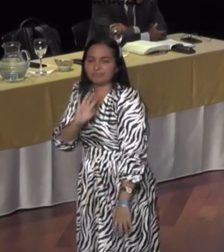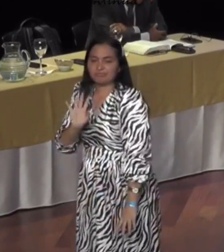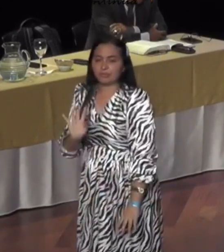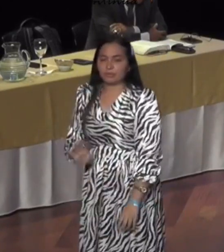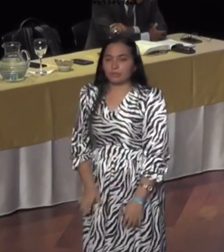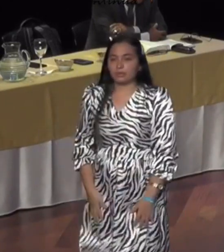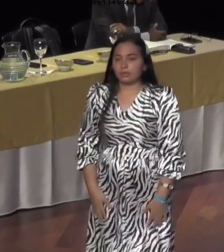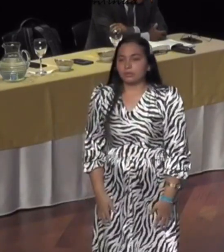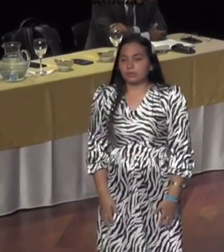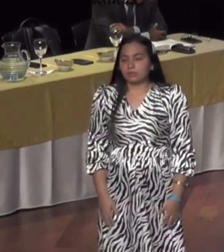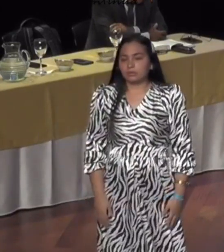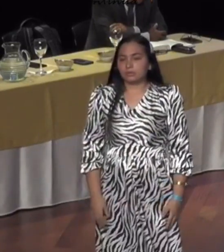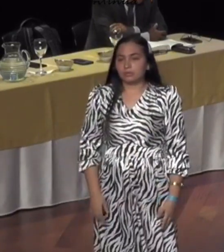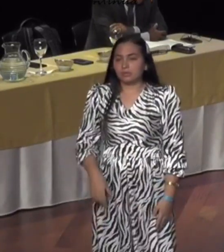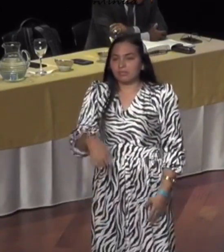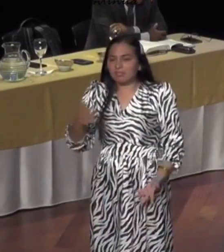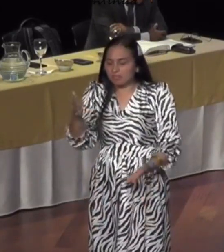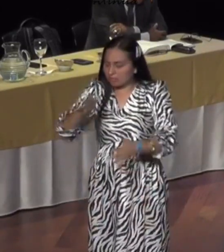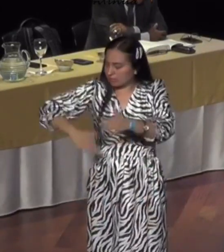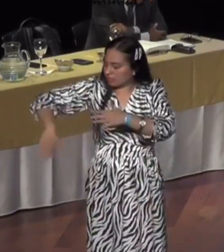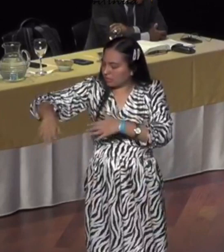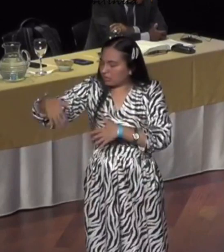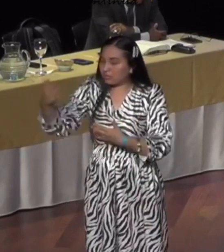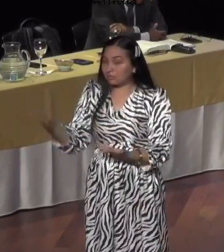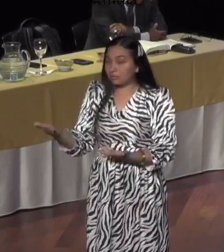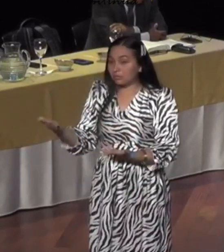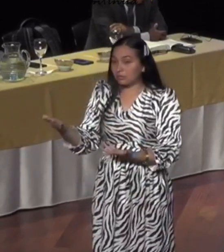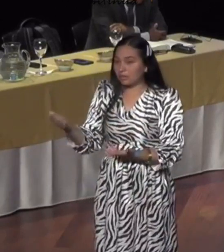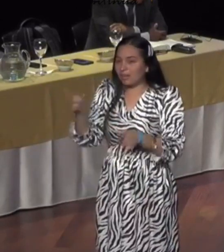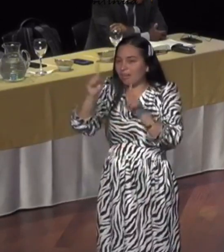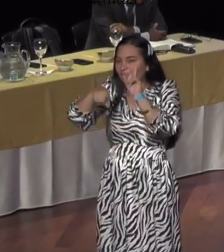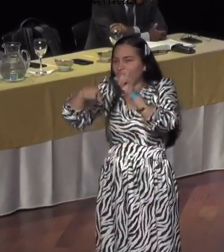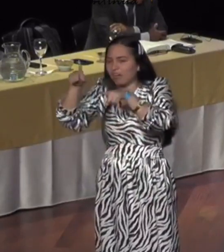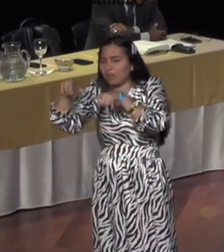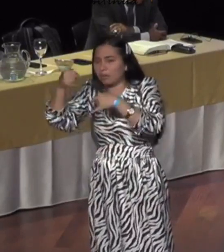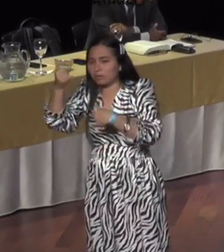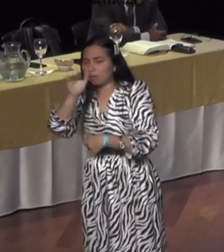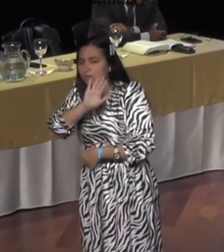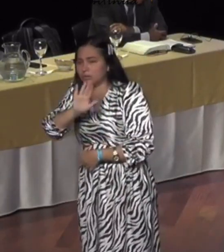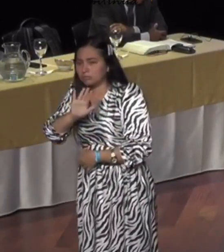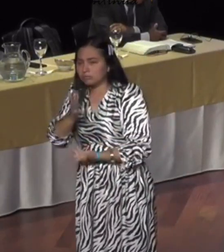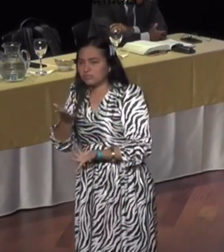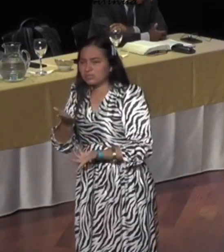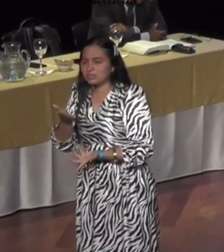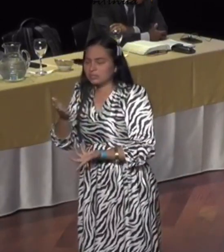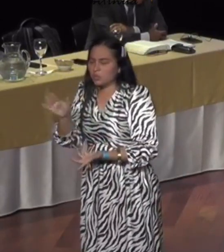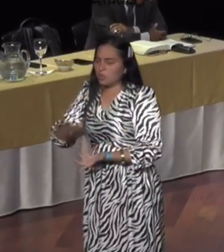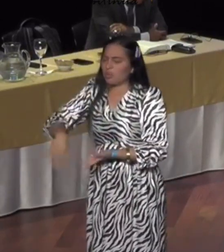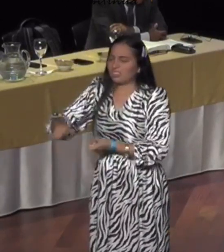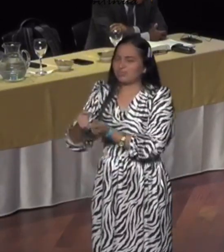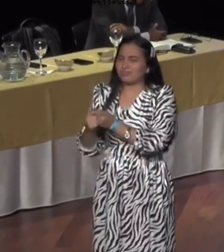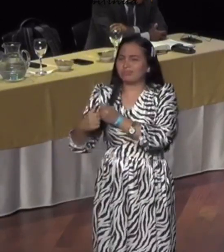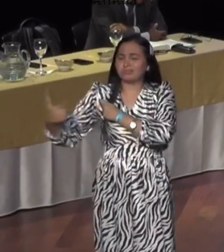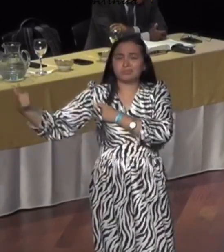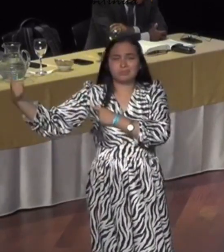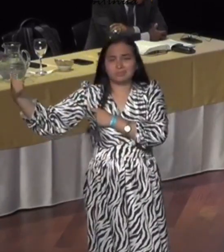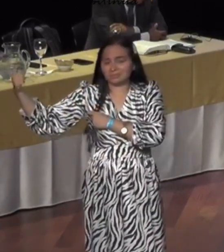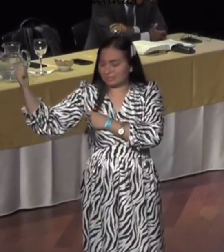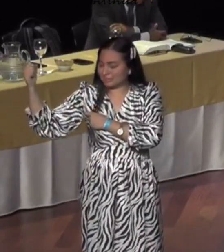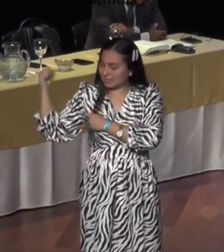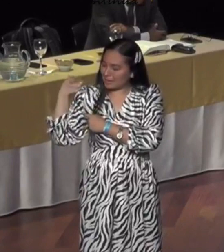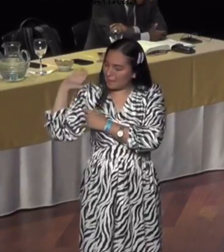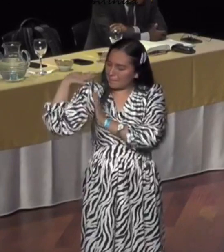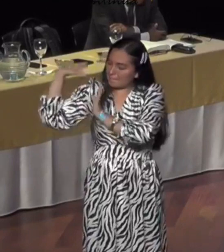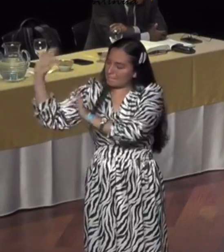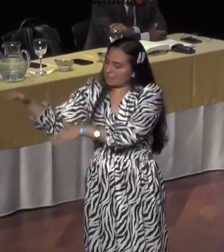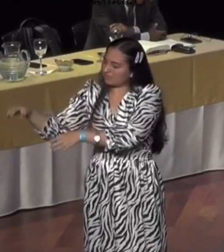jamás. Alguien está en esa tierra en esta tarde, a la tierra del nunca jamás. Sepultó su llamado, se